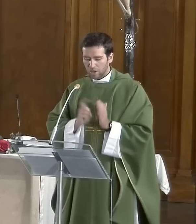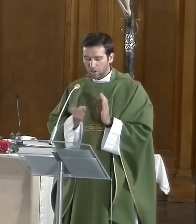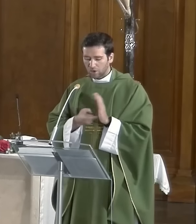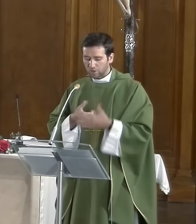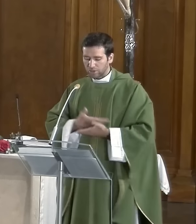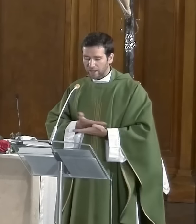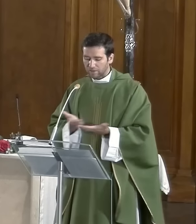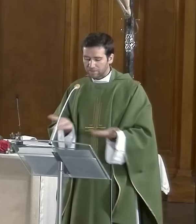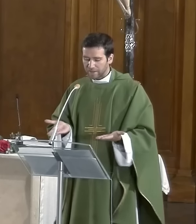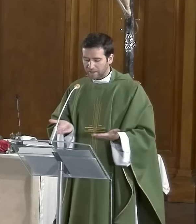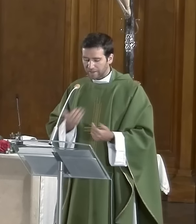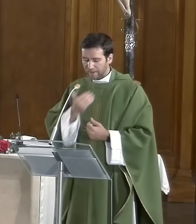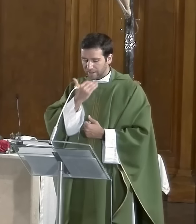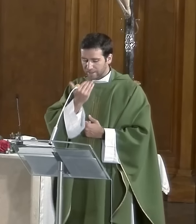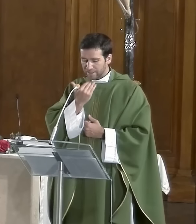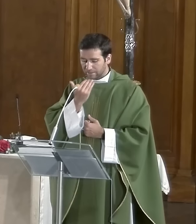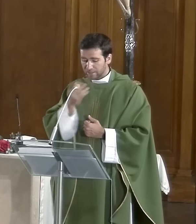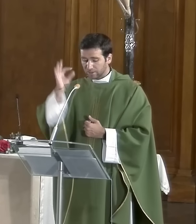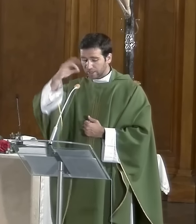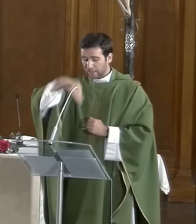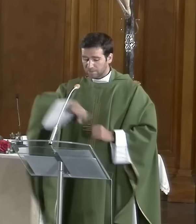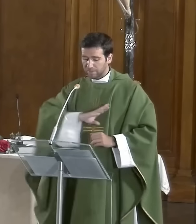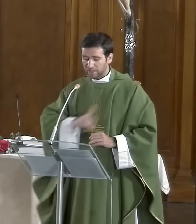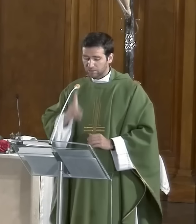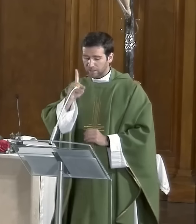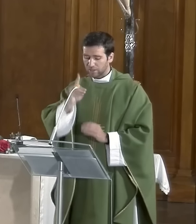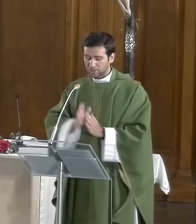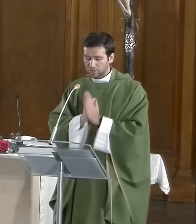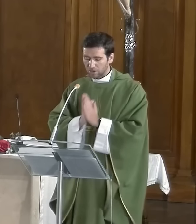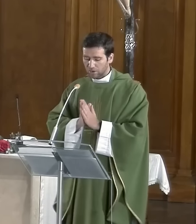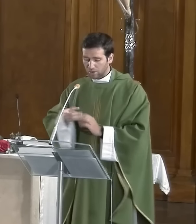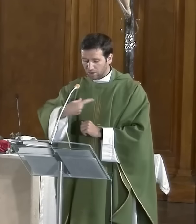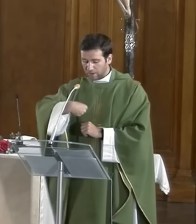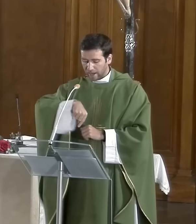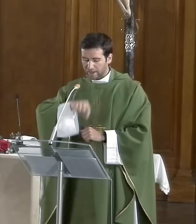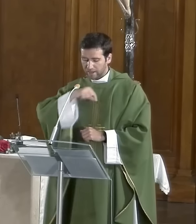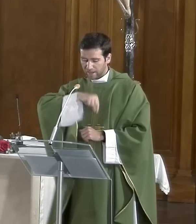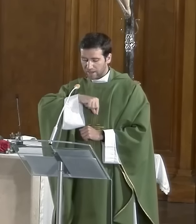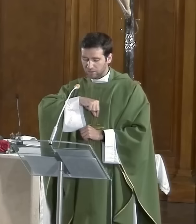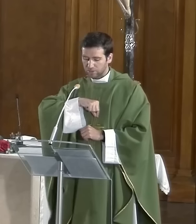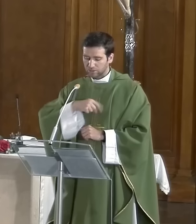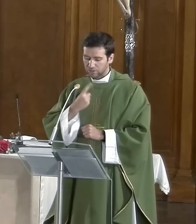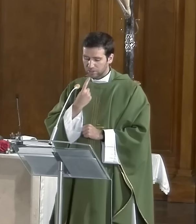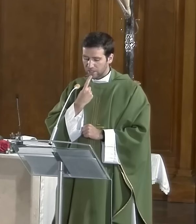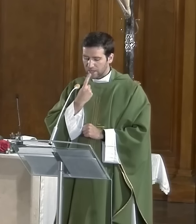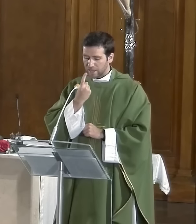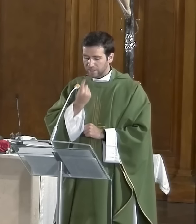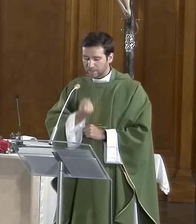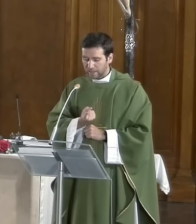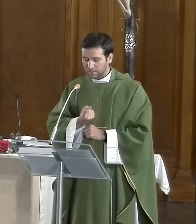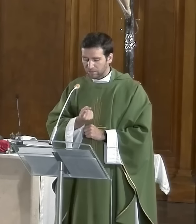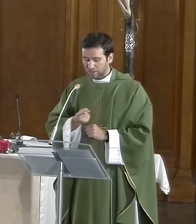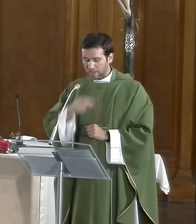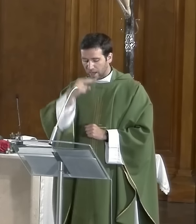Con toda confianza, sabiendo que el Espíritu de Dios ora en nosotros, digamos al